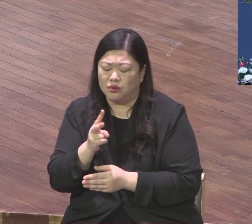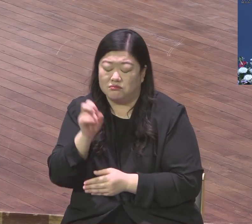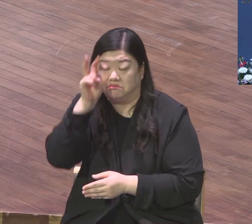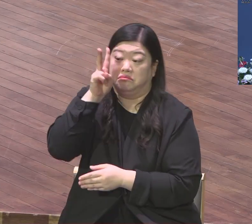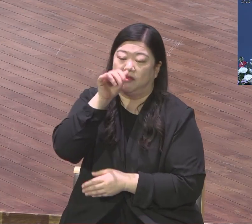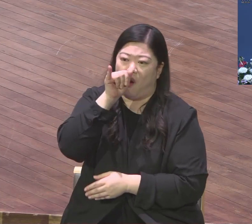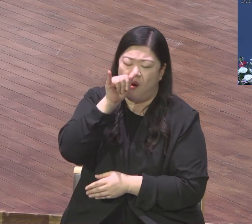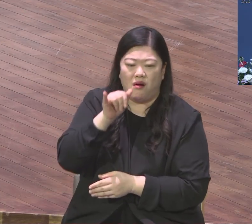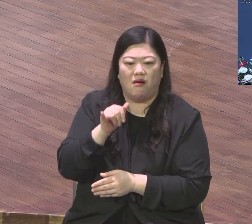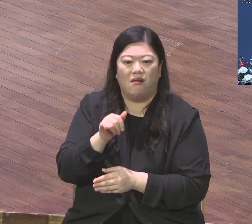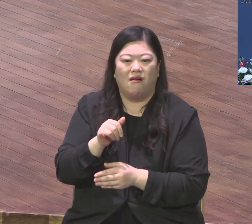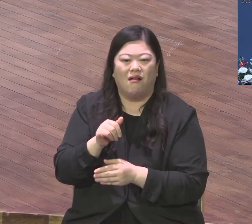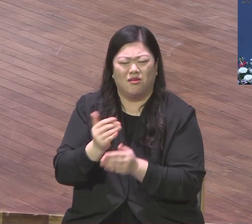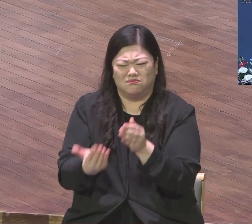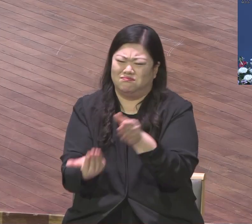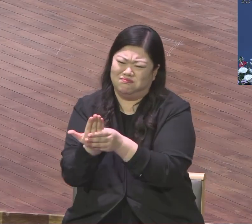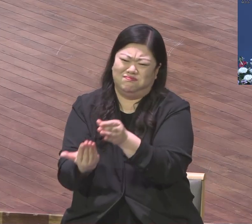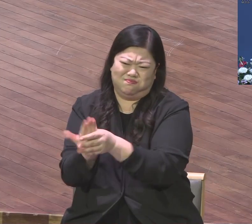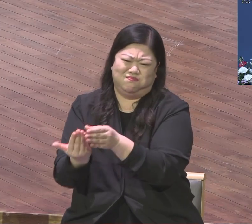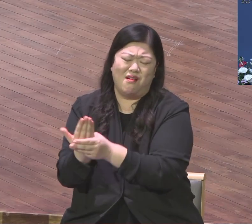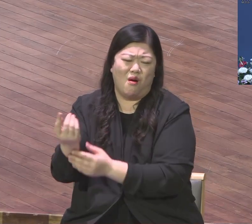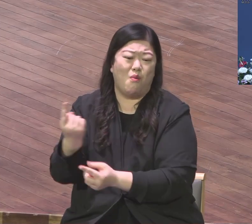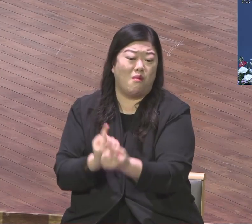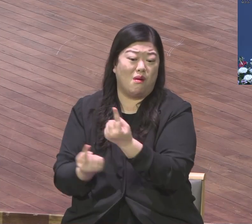동안에 계속 발생하게 되어 있어요.